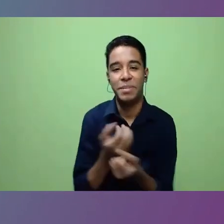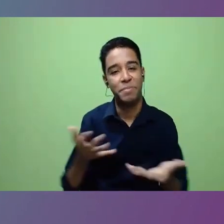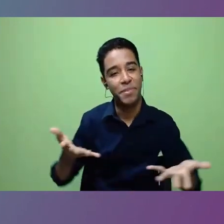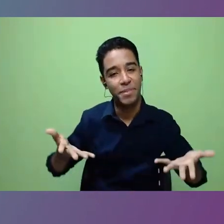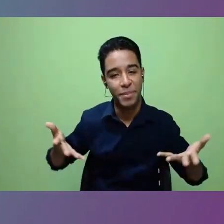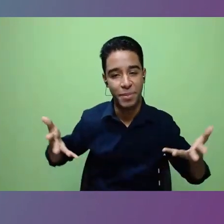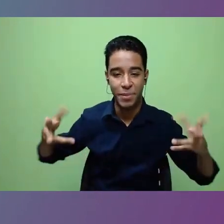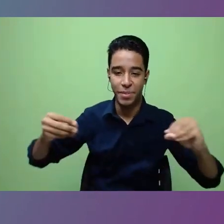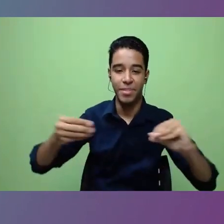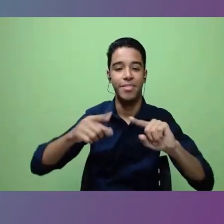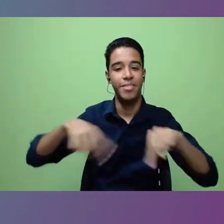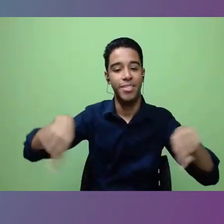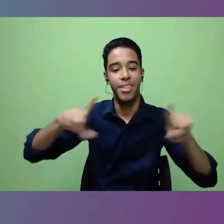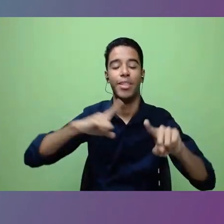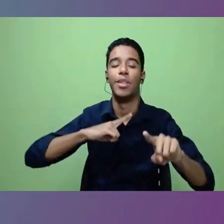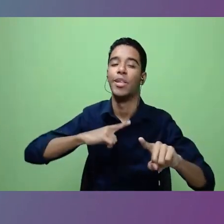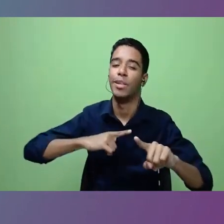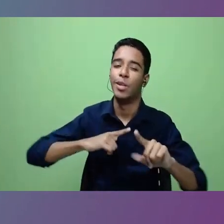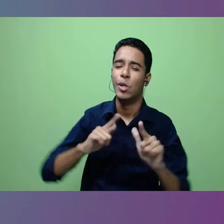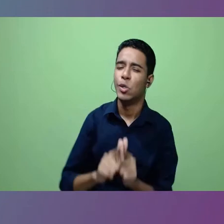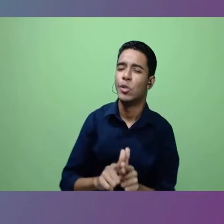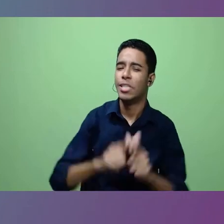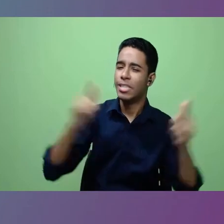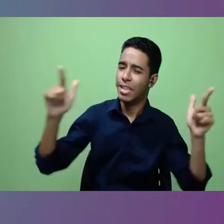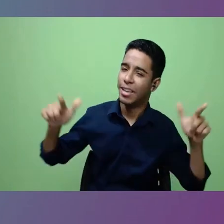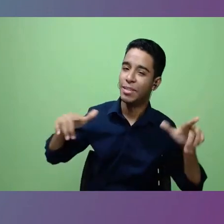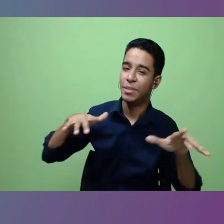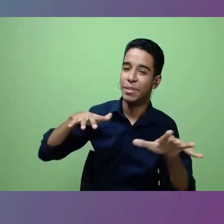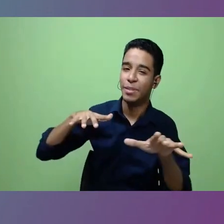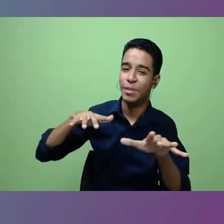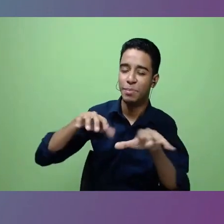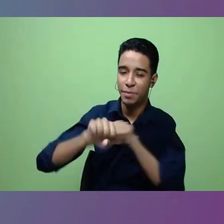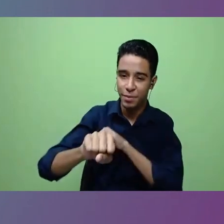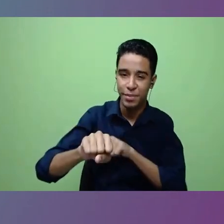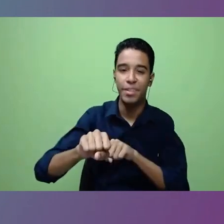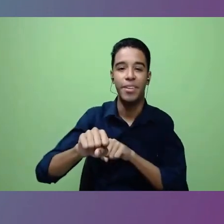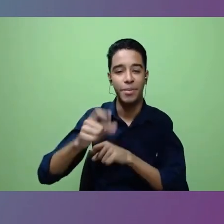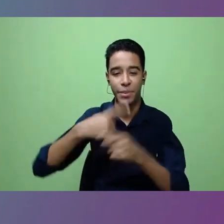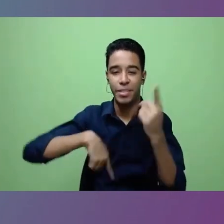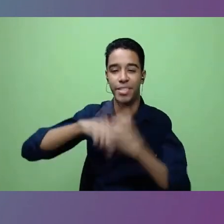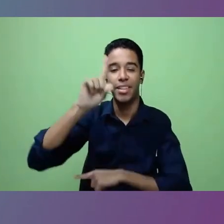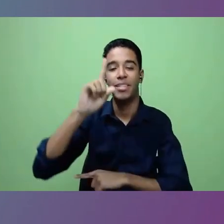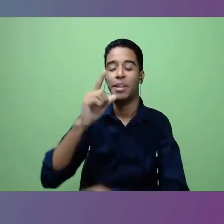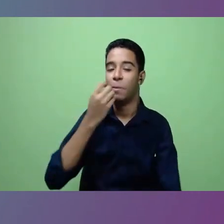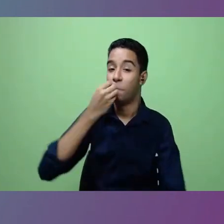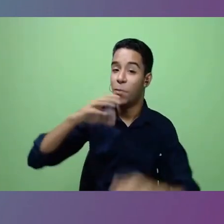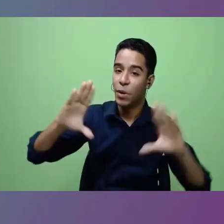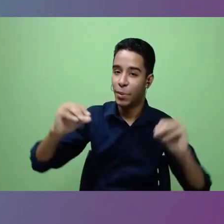todo mundo, desejo a vocês uma excelente noite e amanhã a gente se encontra. Tchau, tchau.